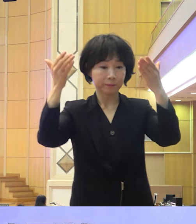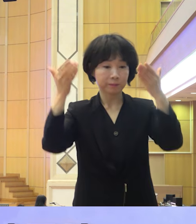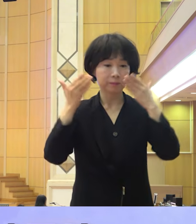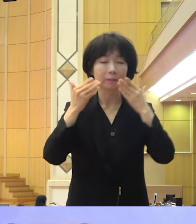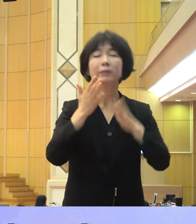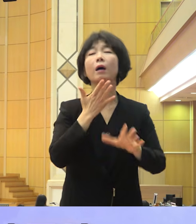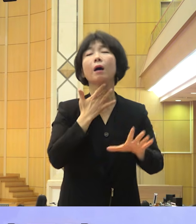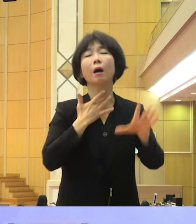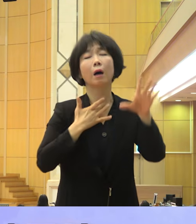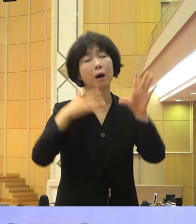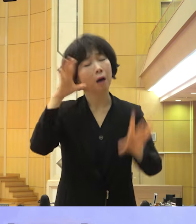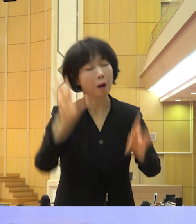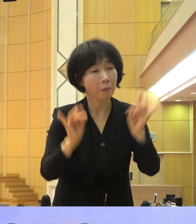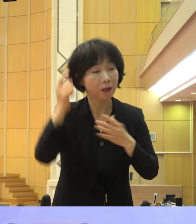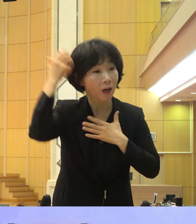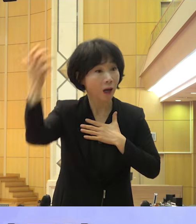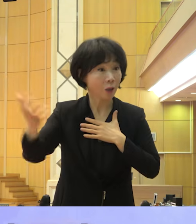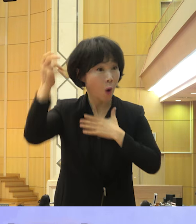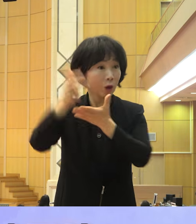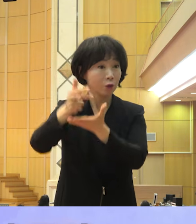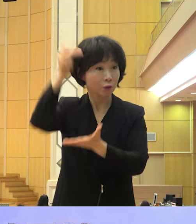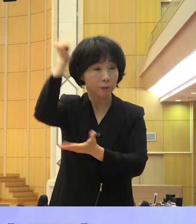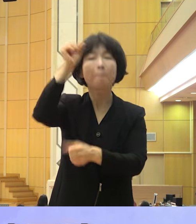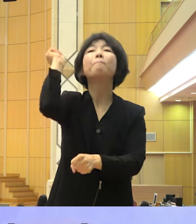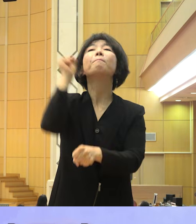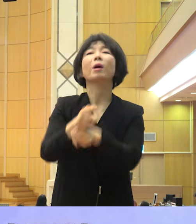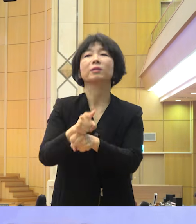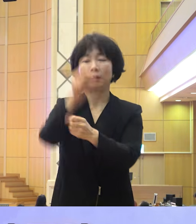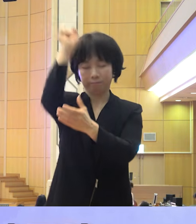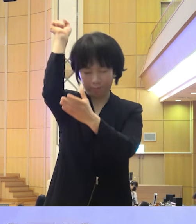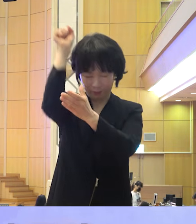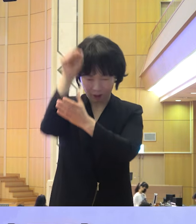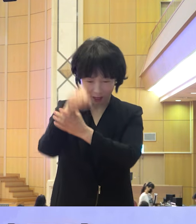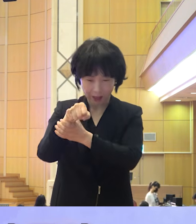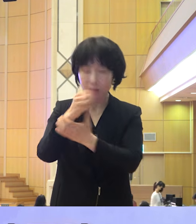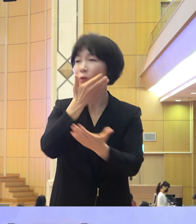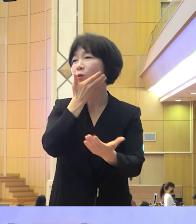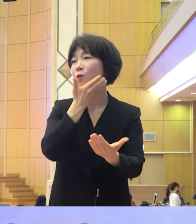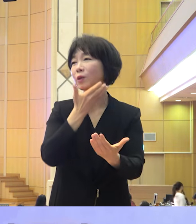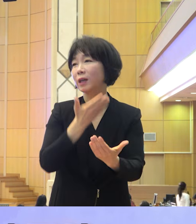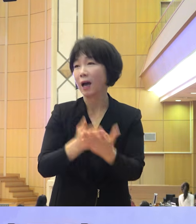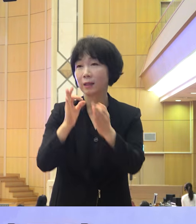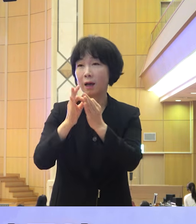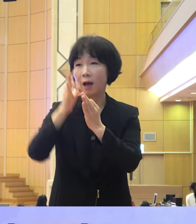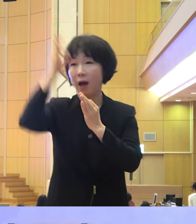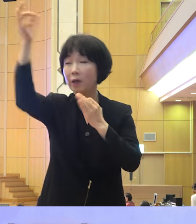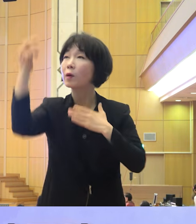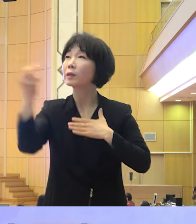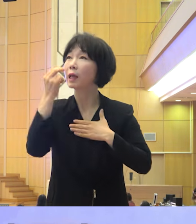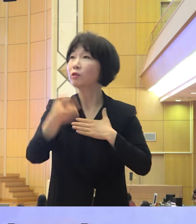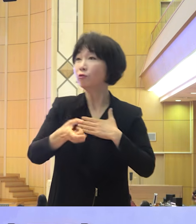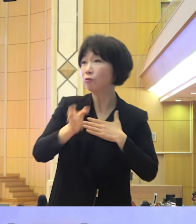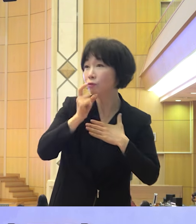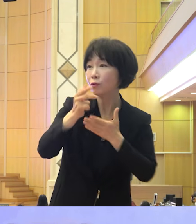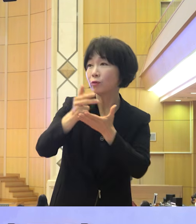목마른 내 영혼 주가 이미 허락한 그 귀한 영생수